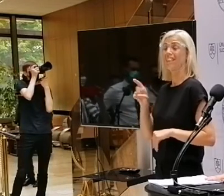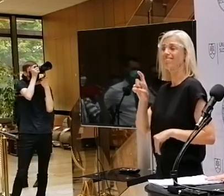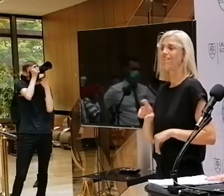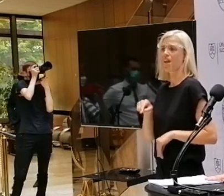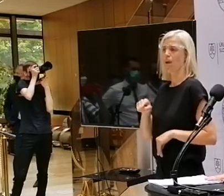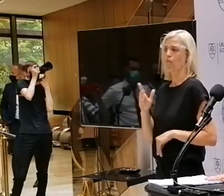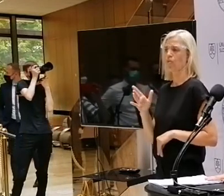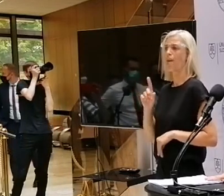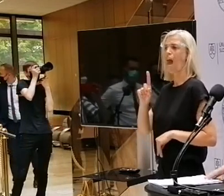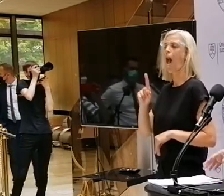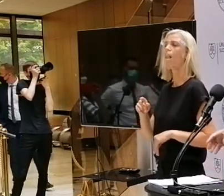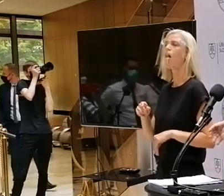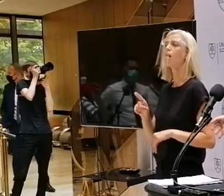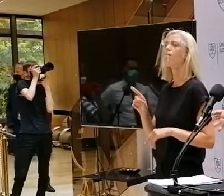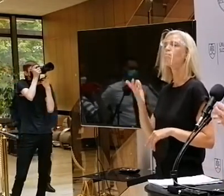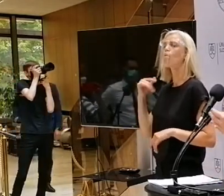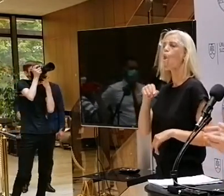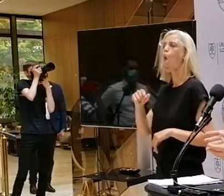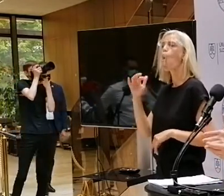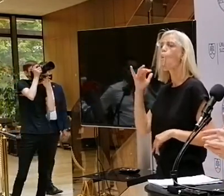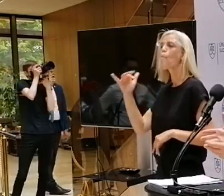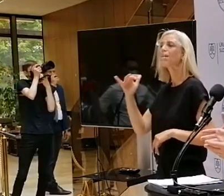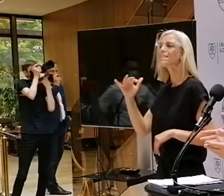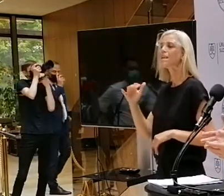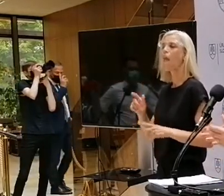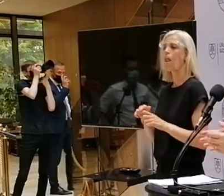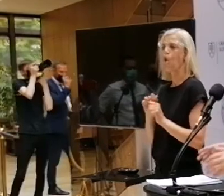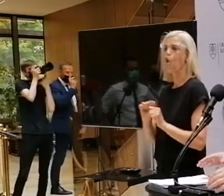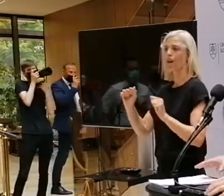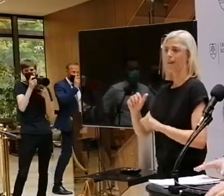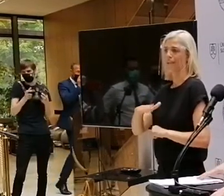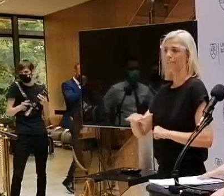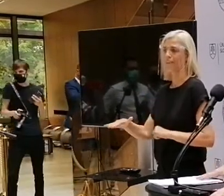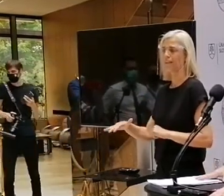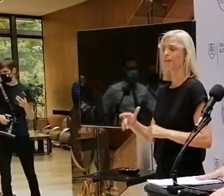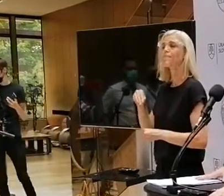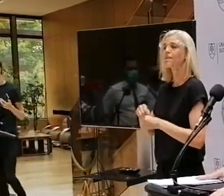úmysel zákonodarcu ochrániť najmä deti. To znamená, že